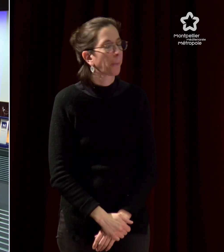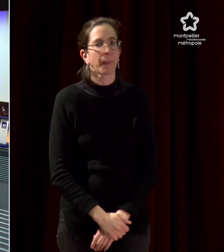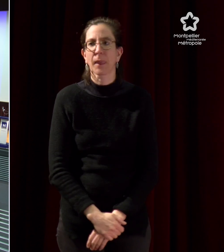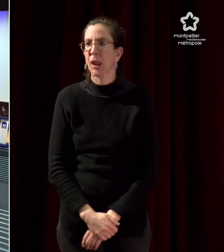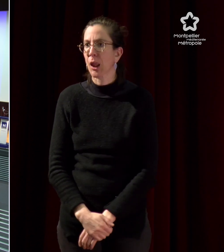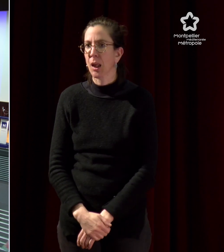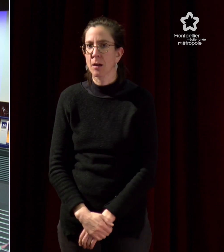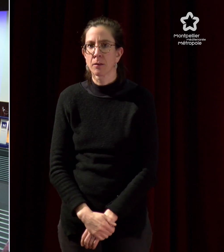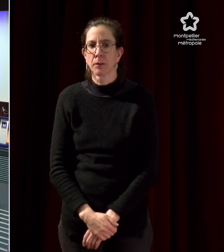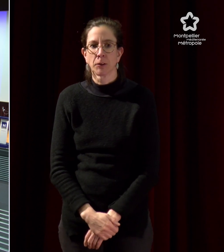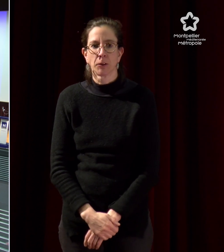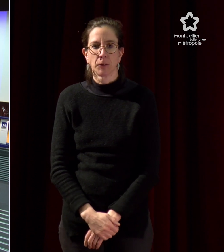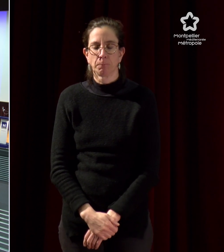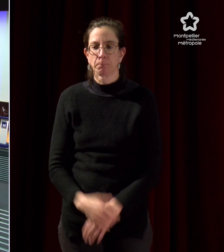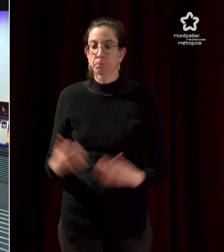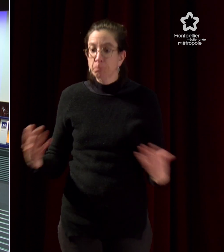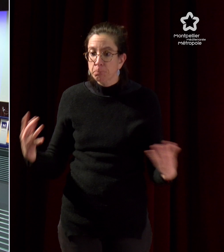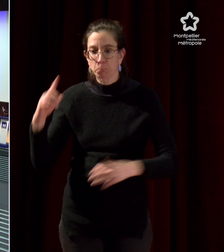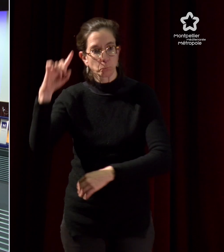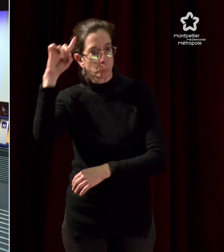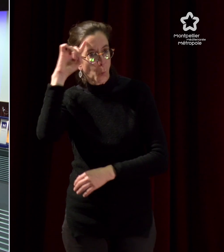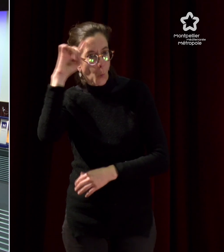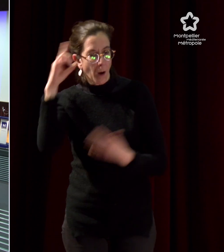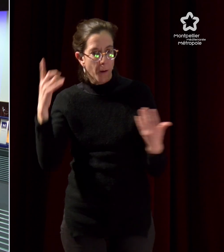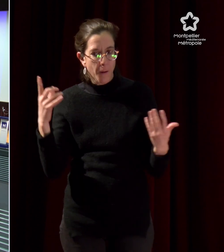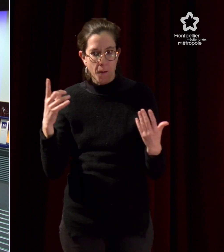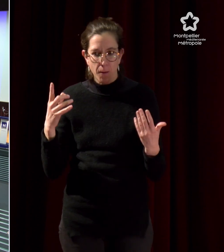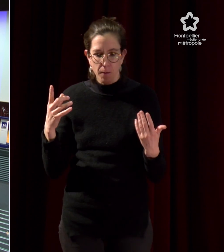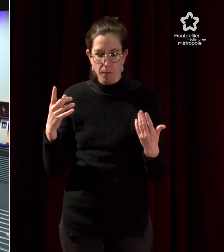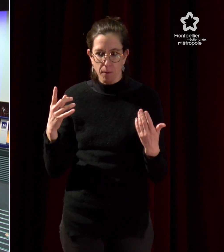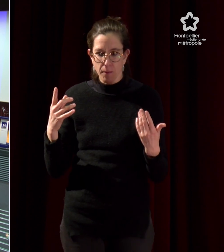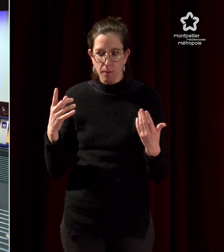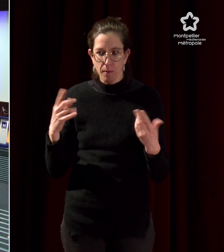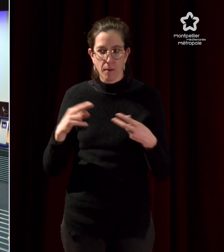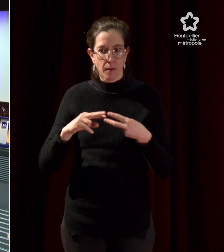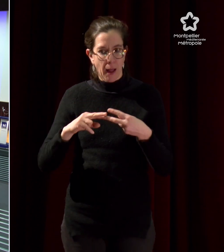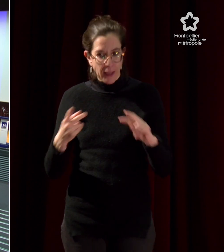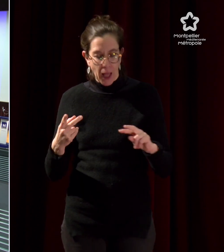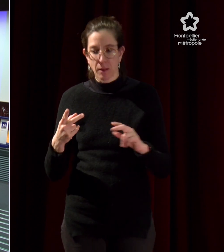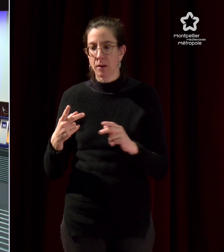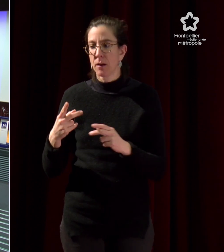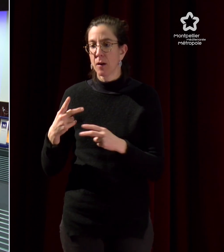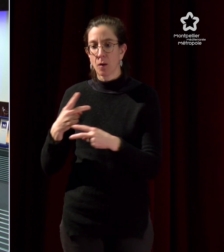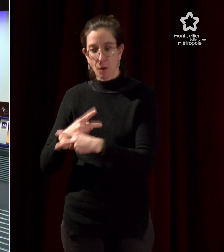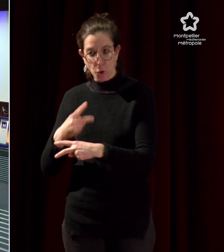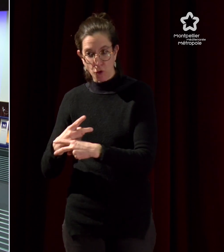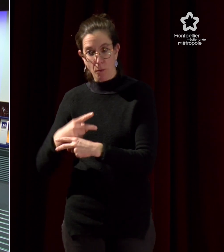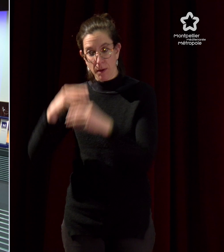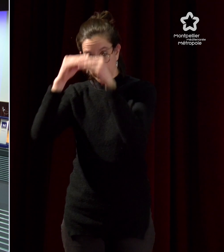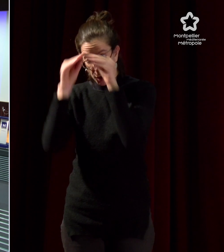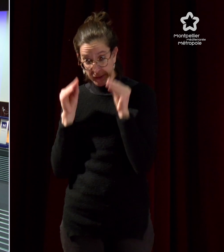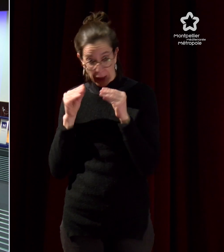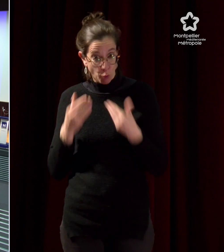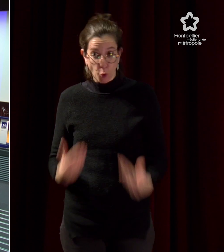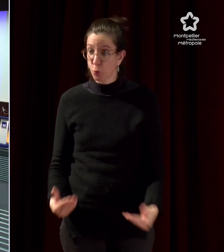Donc une autre question Internet. Pourquoi on trouve ni ADN mitochondrial, ni chromosome Y de Néandertal dans les humains modernes,